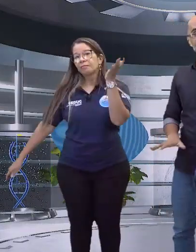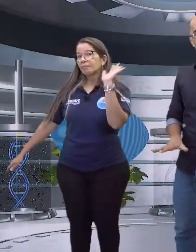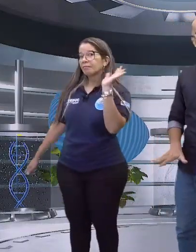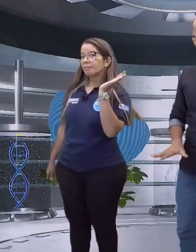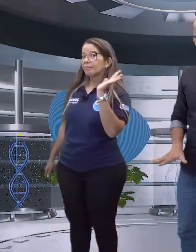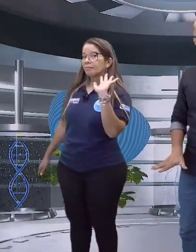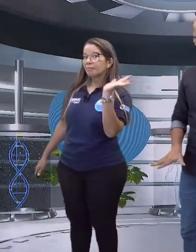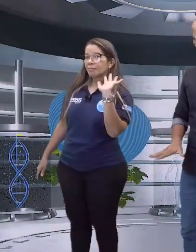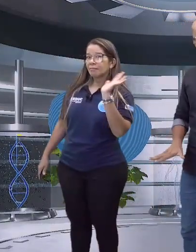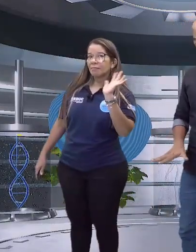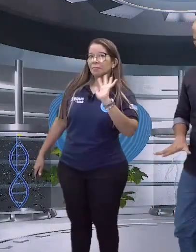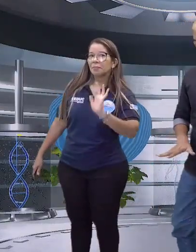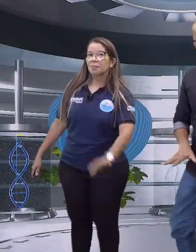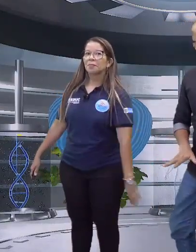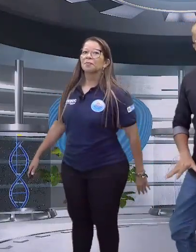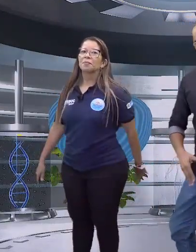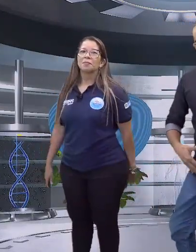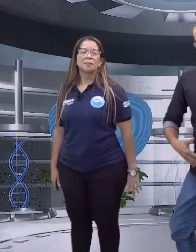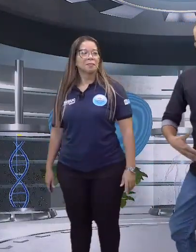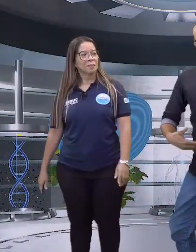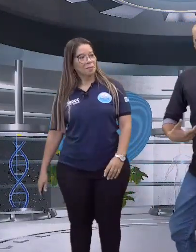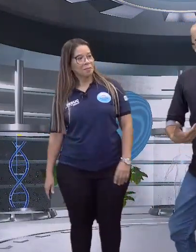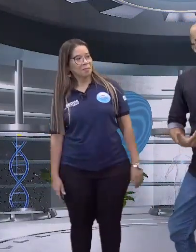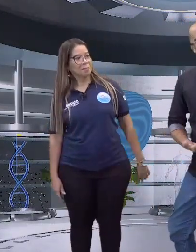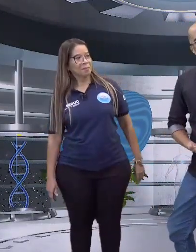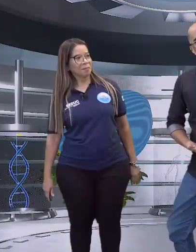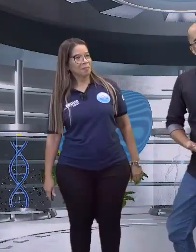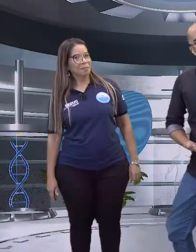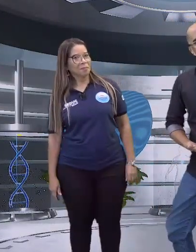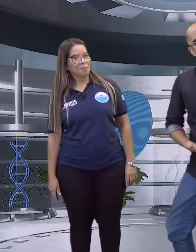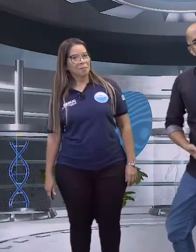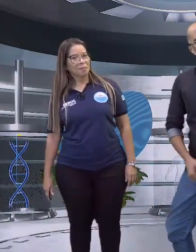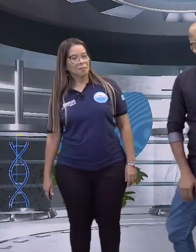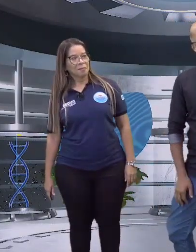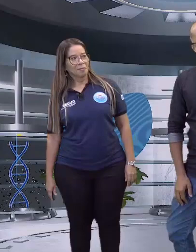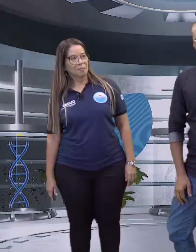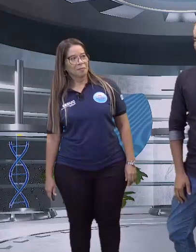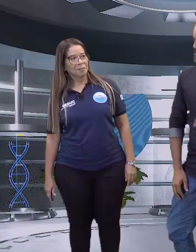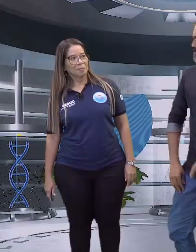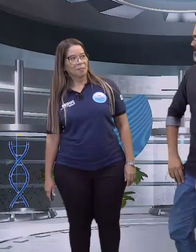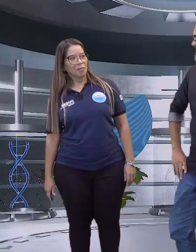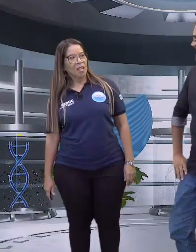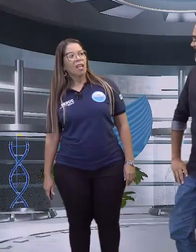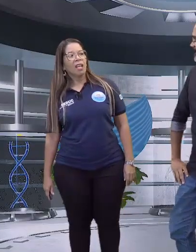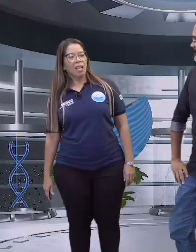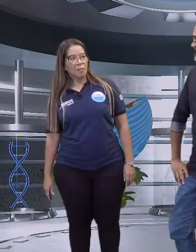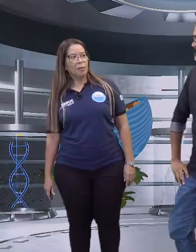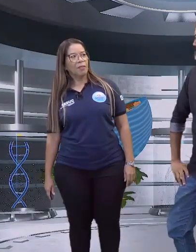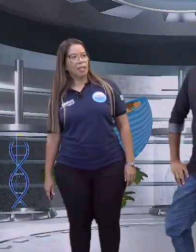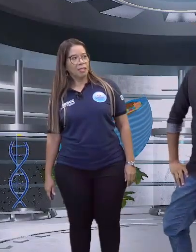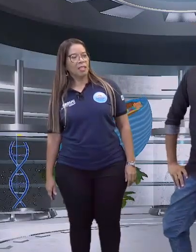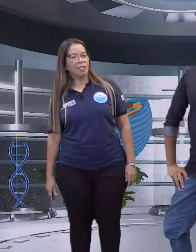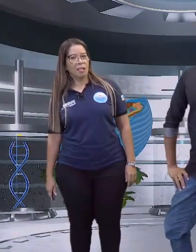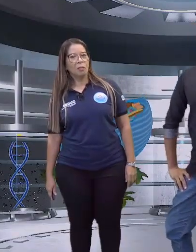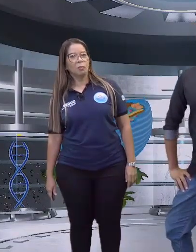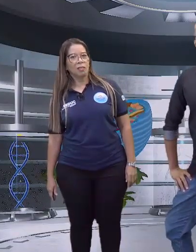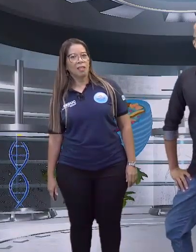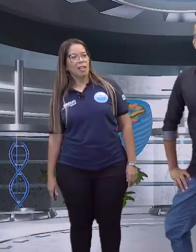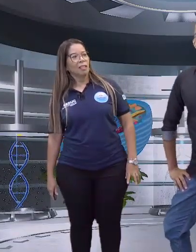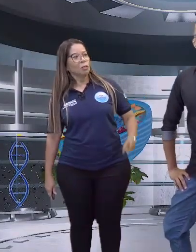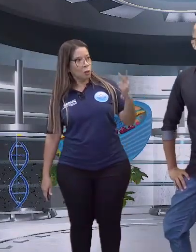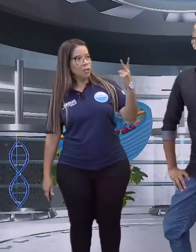só tá começando, quer dizer que isso aqui foi a correção das atividades da parte 1, Tatá? Porque vem a